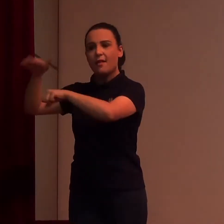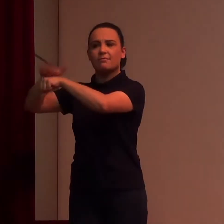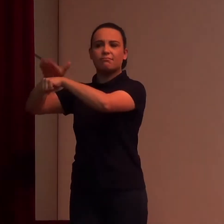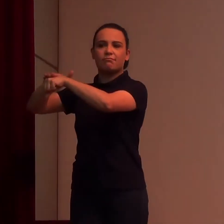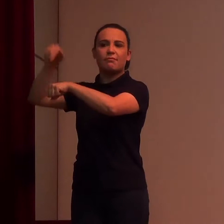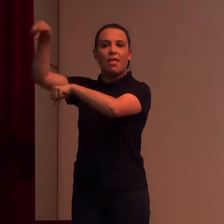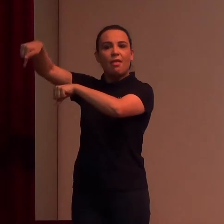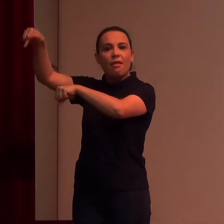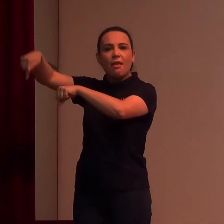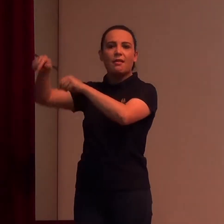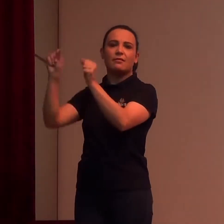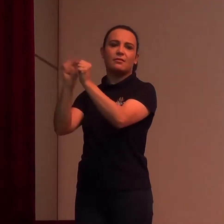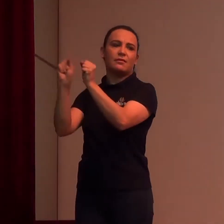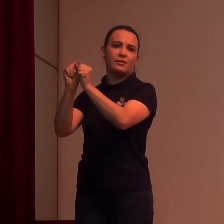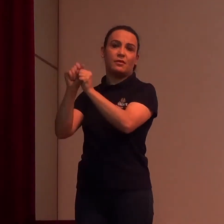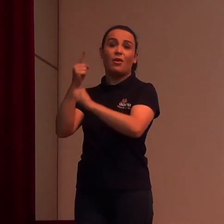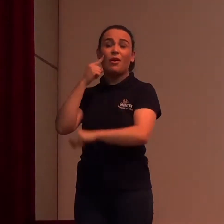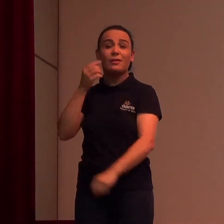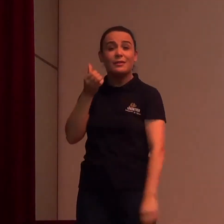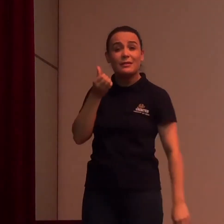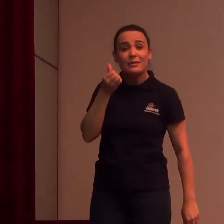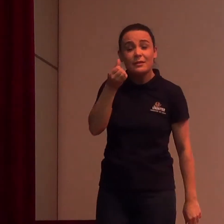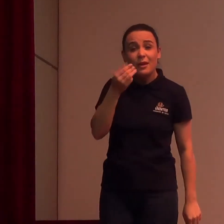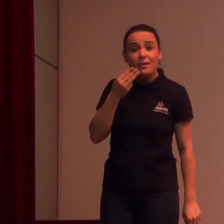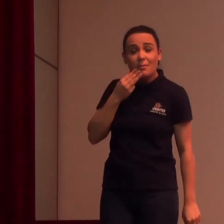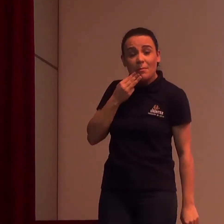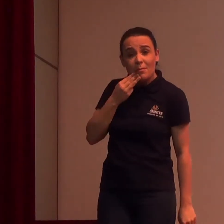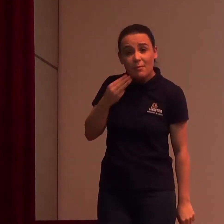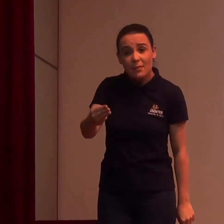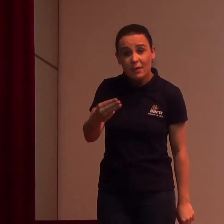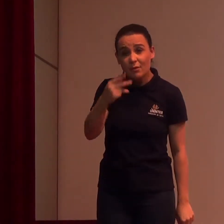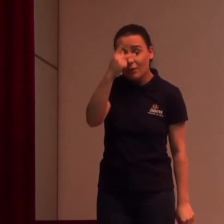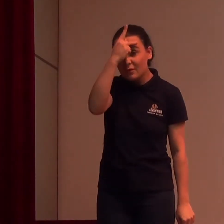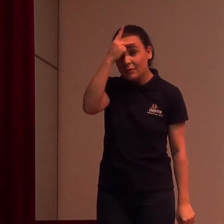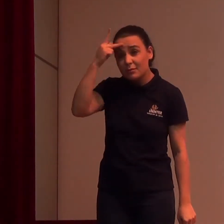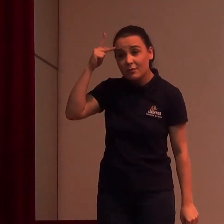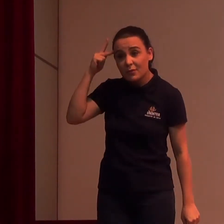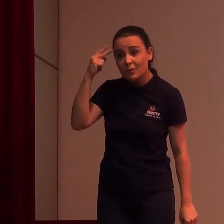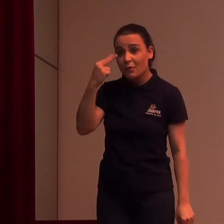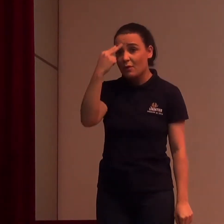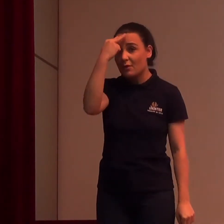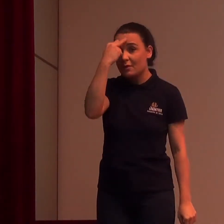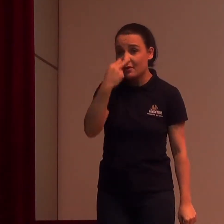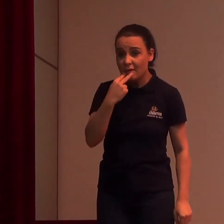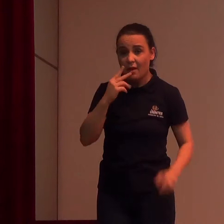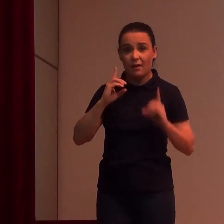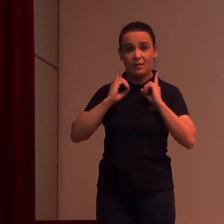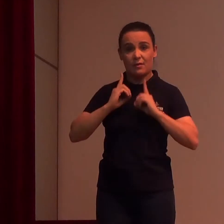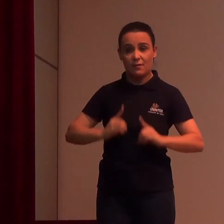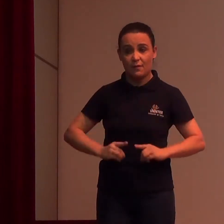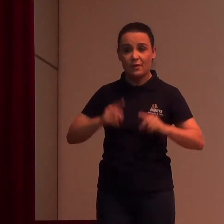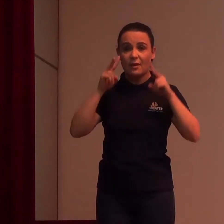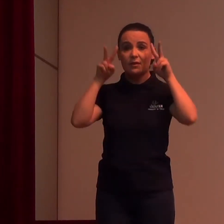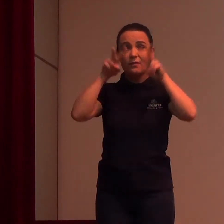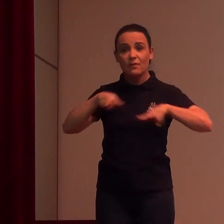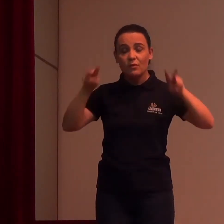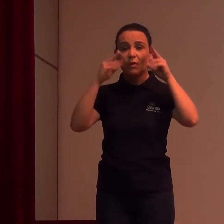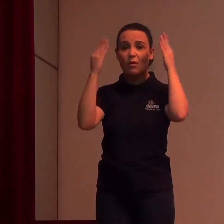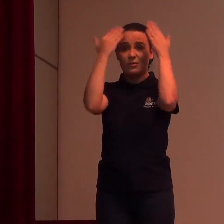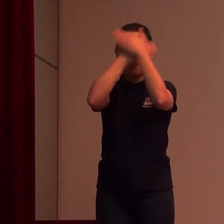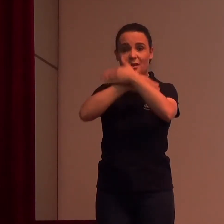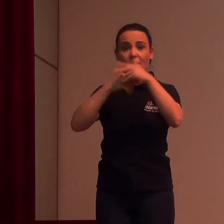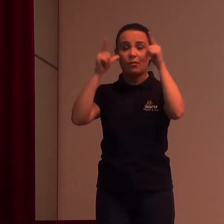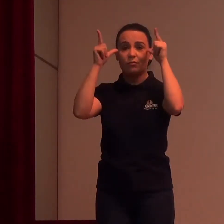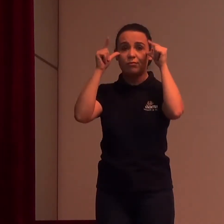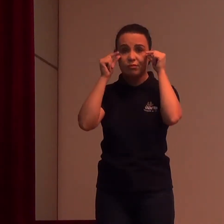aí 6,5 milhões de pessoas com deficiência visual, né? E se você for pensar nas outras deficiências, você